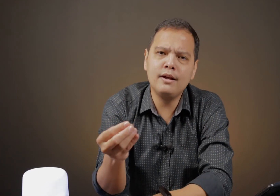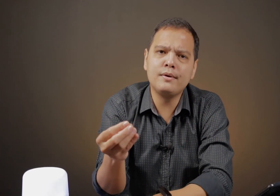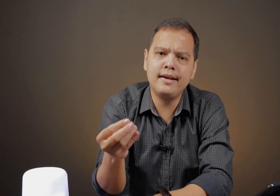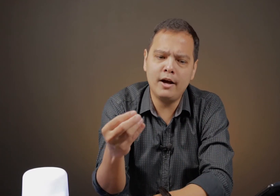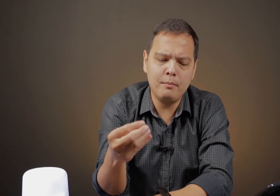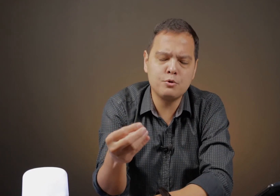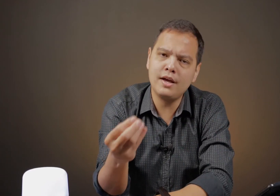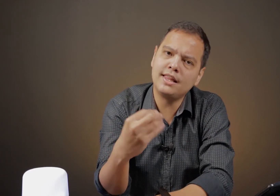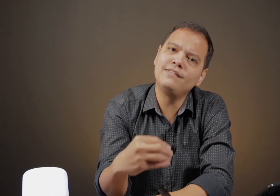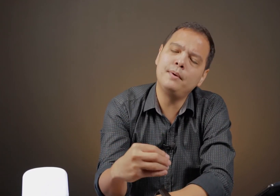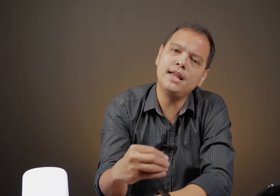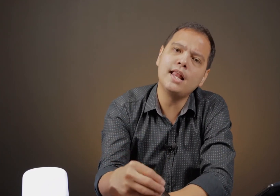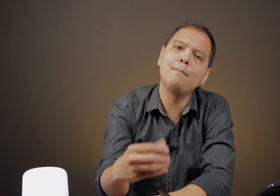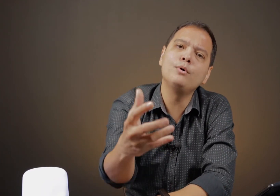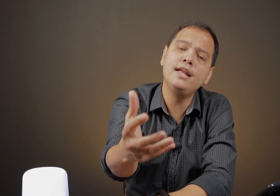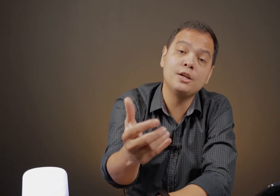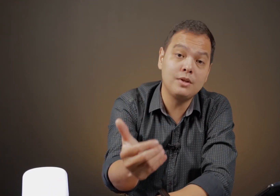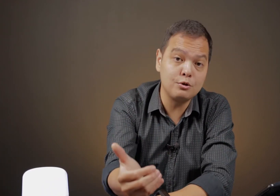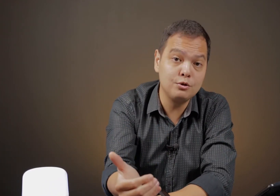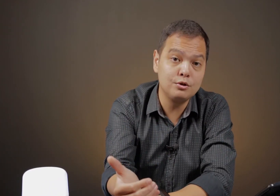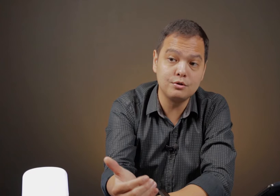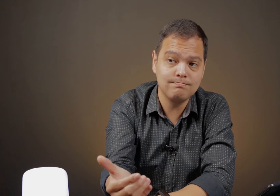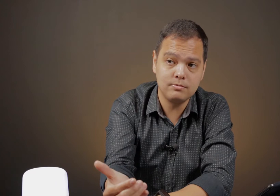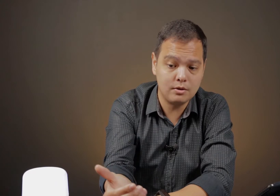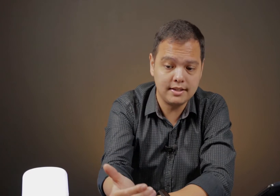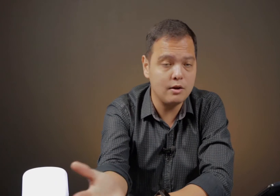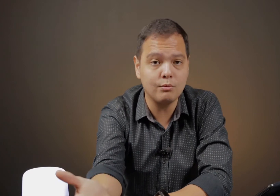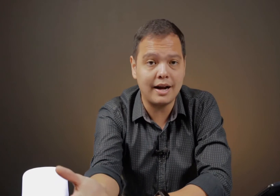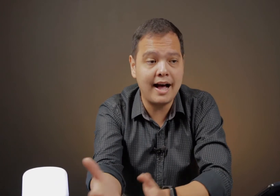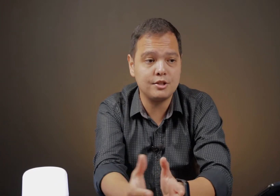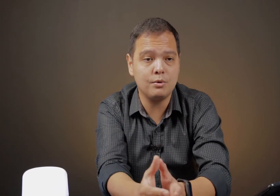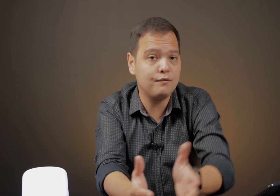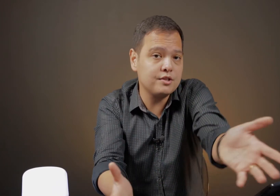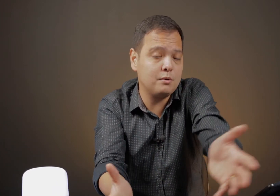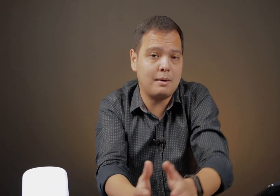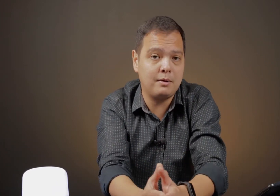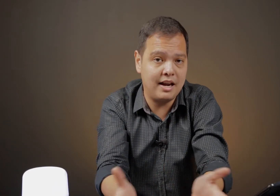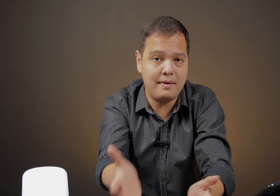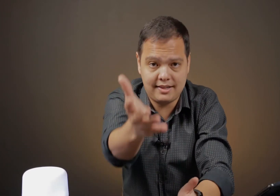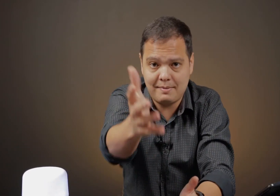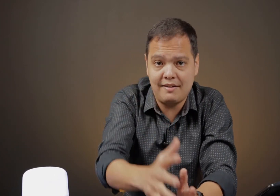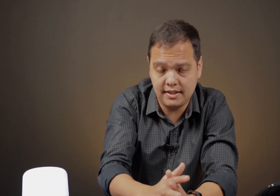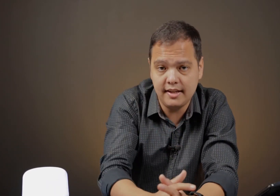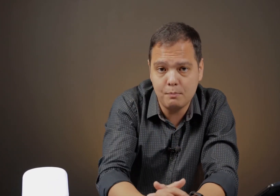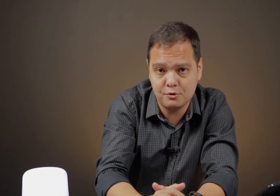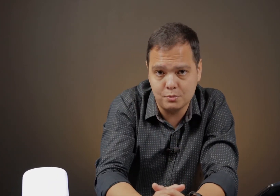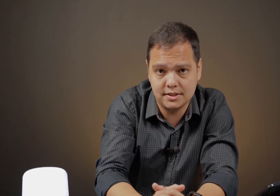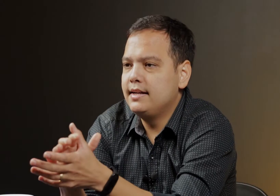que realmente com o que ela estava aprendendo, ela poderia ajudar os surdos que ela encontrasse ou que fossem no trabalho dela, porque ela trabalhava atendendo pessoas. Existe